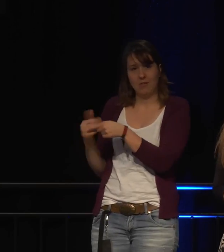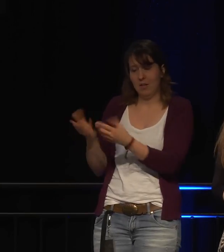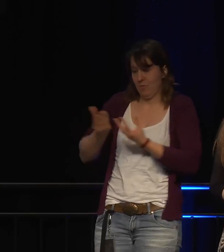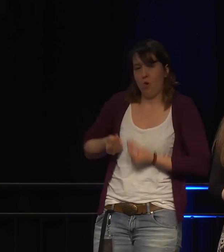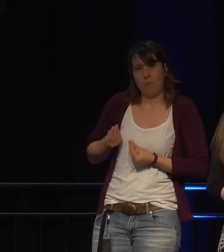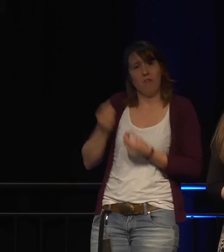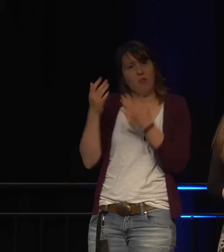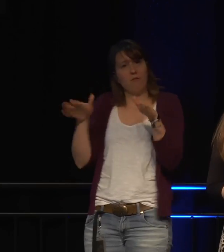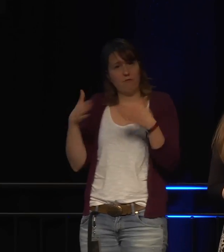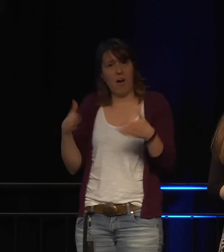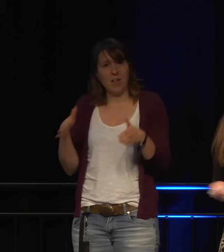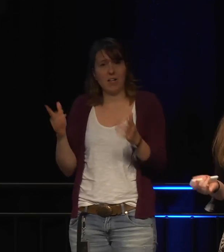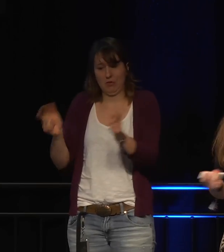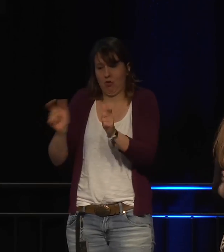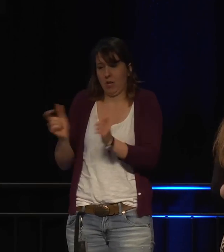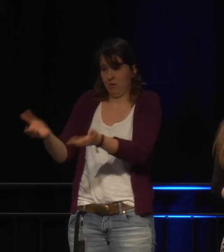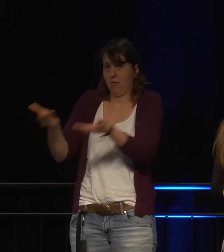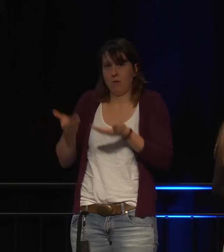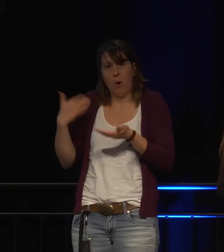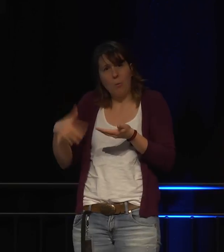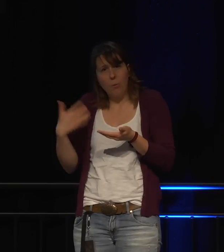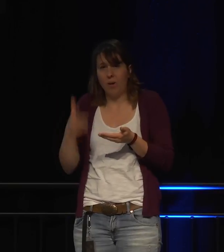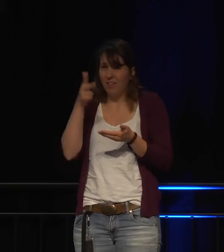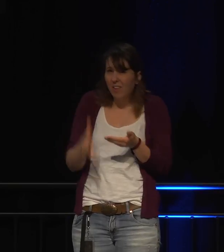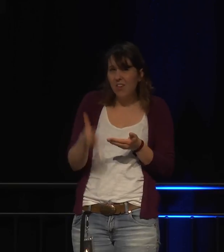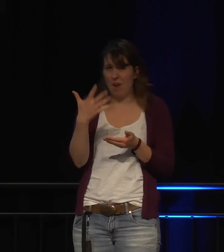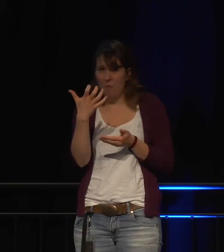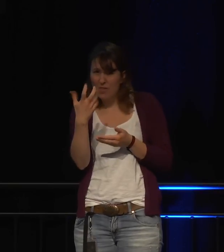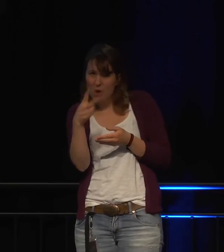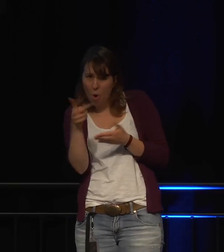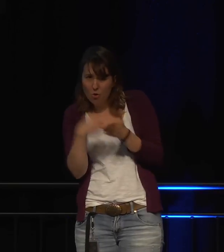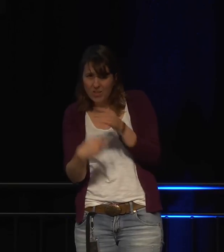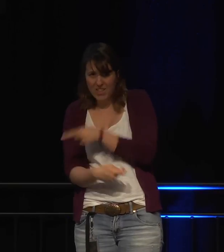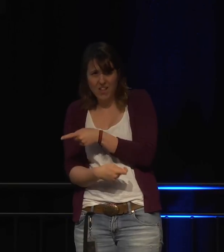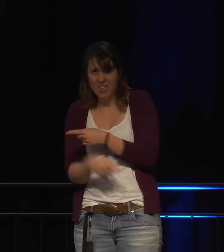cuando recibes este regalo de Navidad, que es un regalo muy caro,